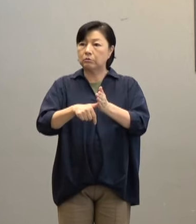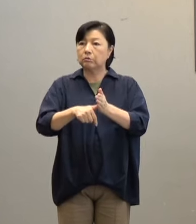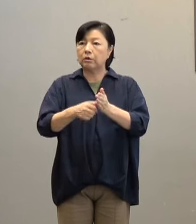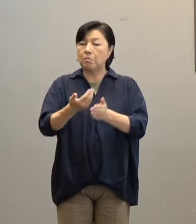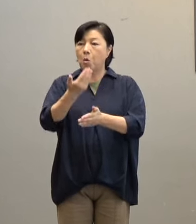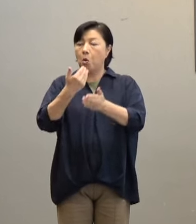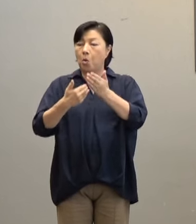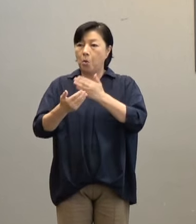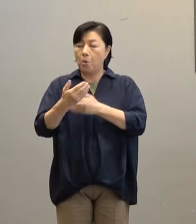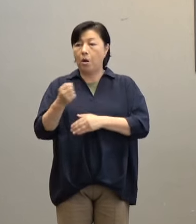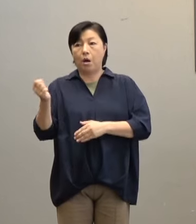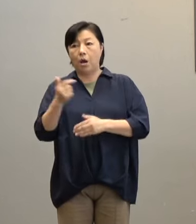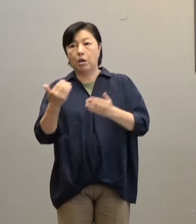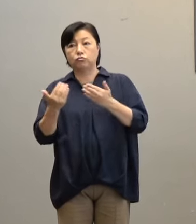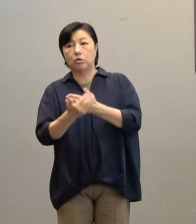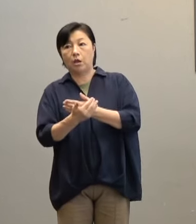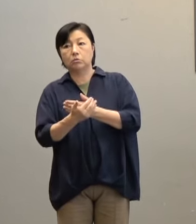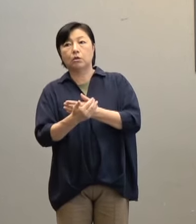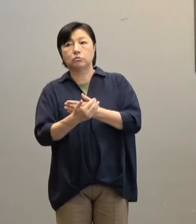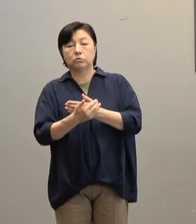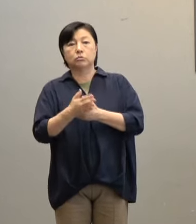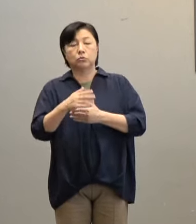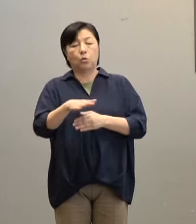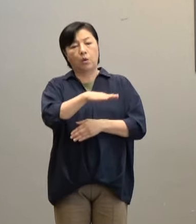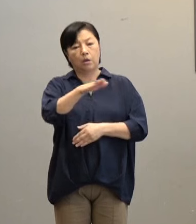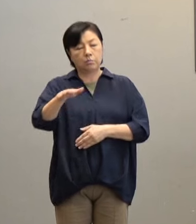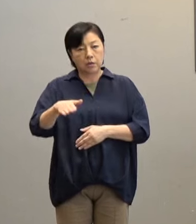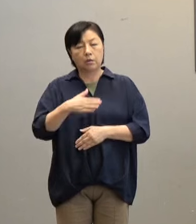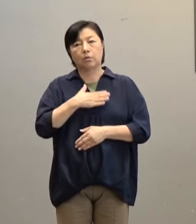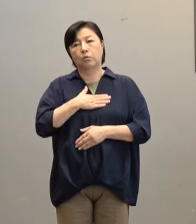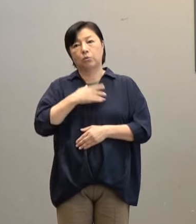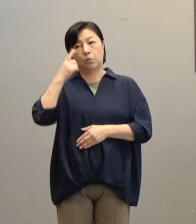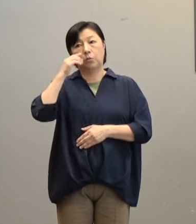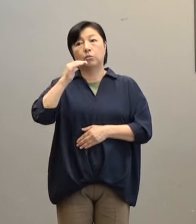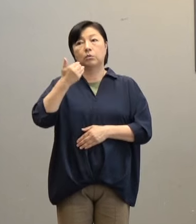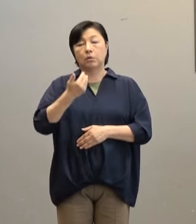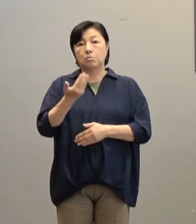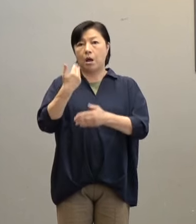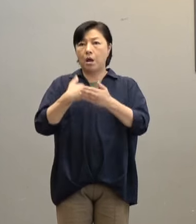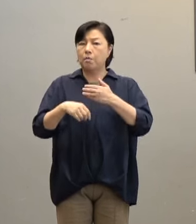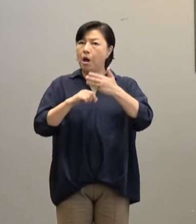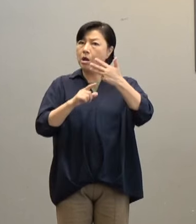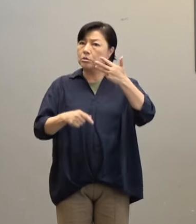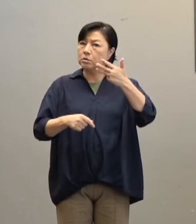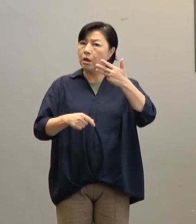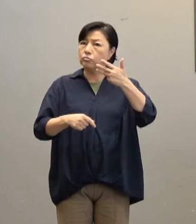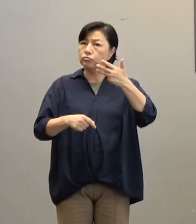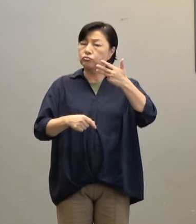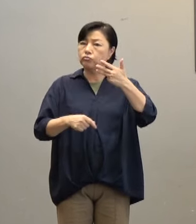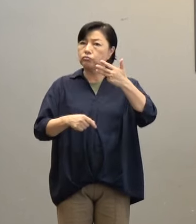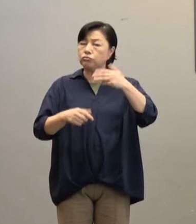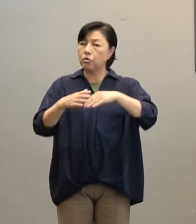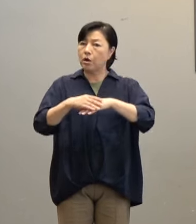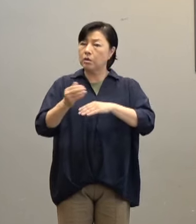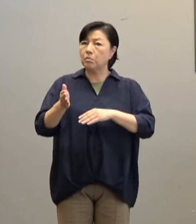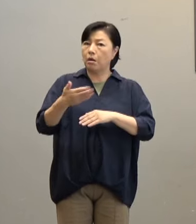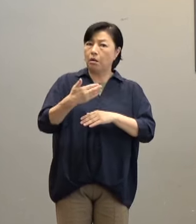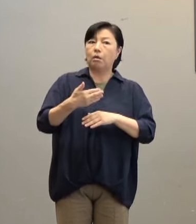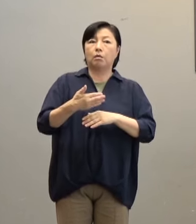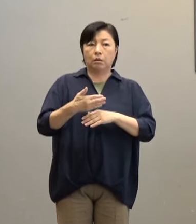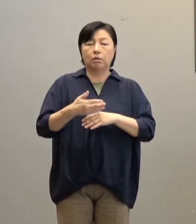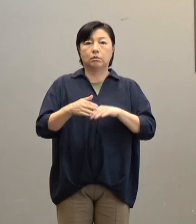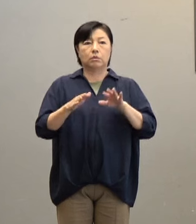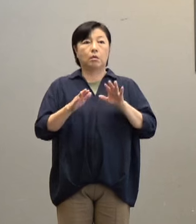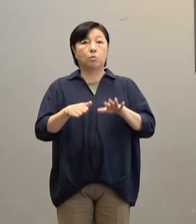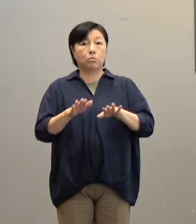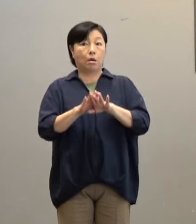のも、これも高知の人が実感しているところだと思うんですけれども、まあ、かつては8月の頭ぐらい食べたものがもう1週間以上これだけ現場に